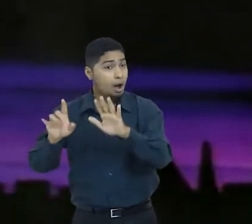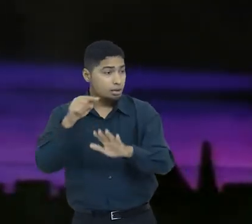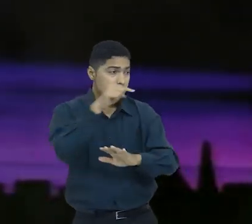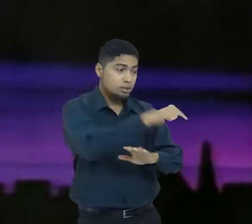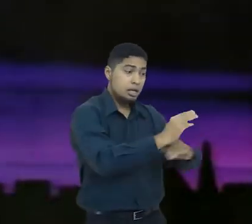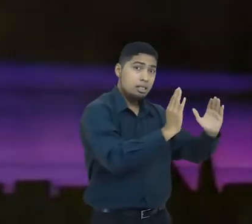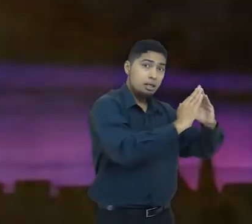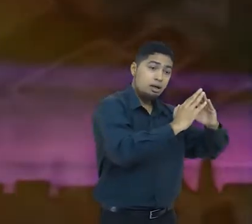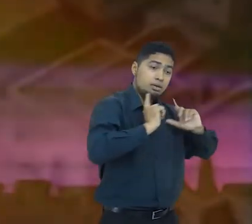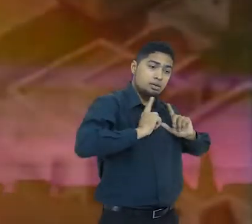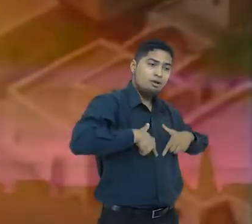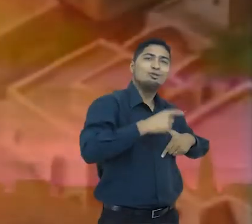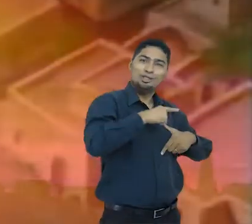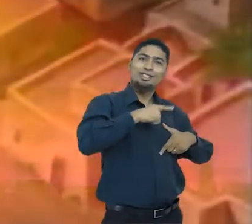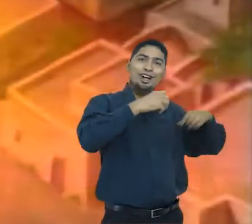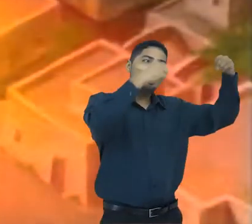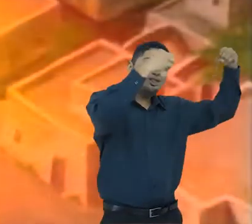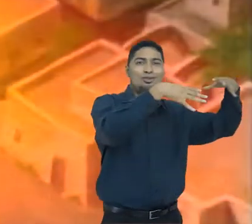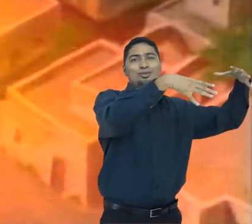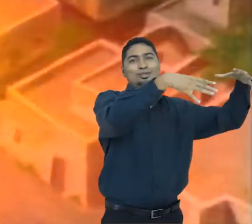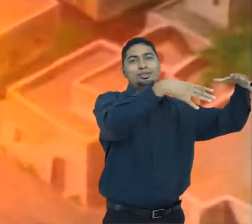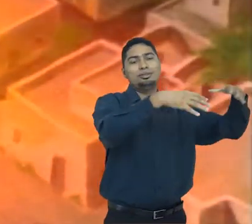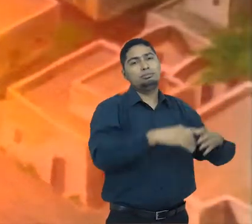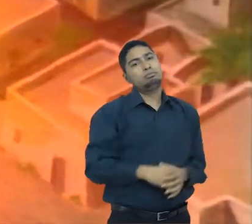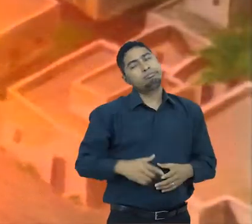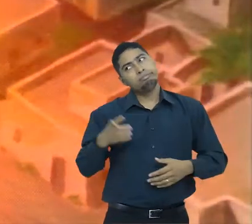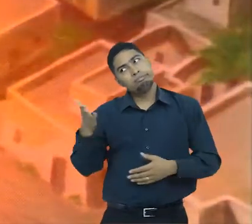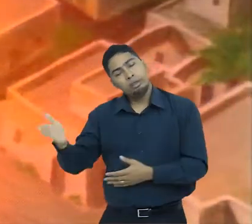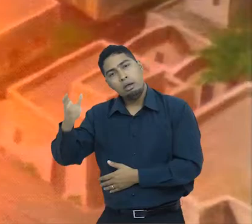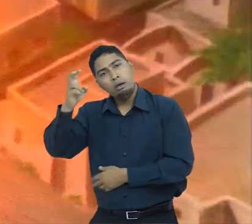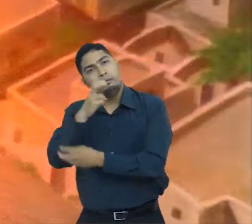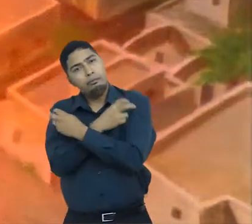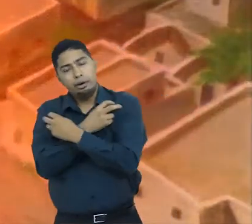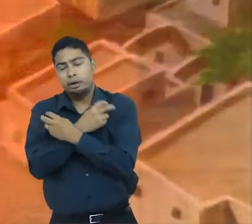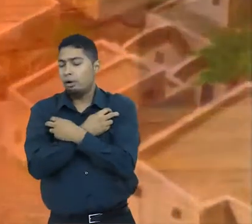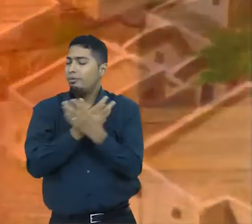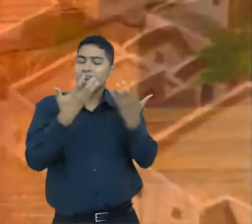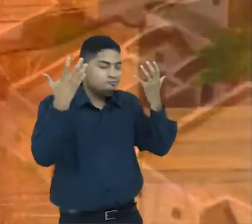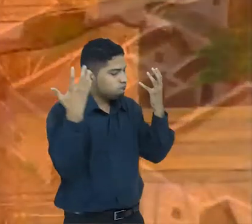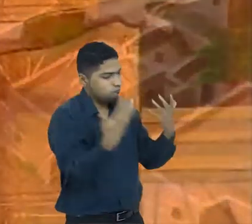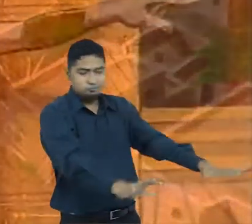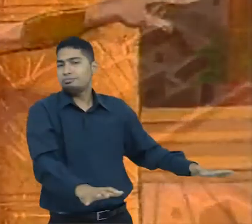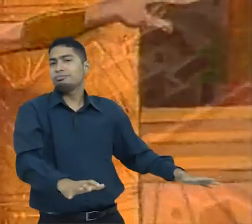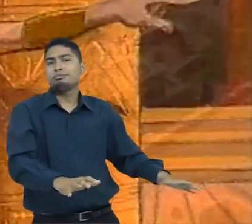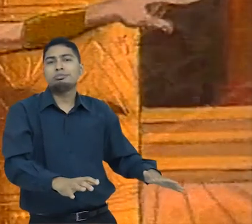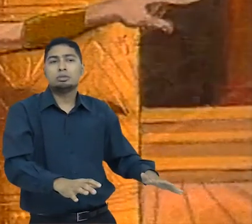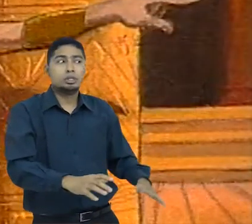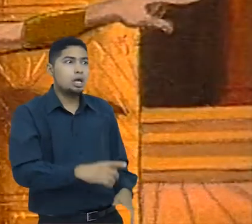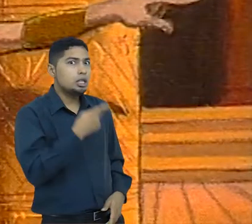Porém, nas casas dos filhos de Israel havia luz. Mesmo assim, Faraó não permitiu que todo o povo saísse e